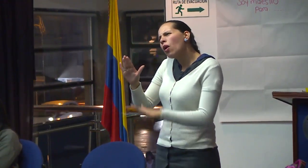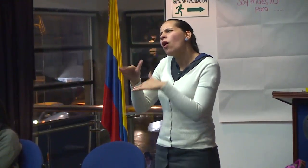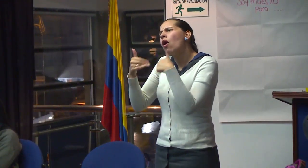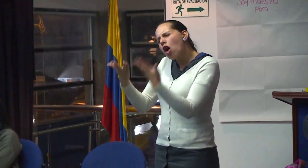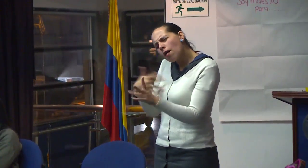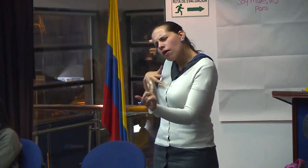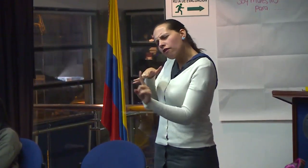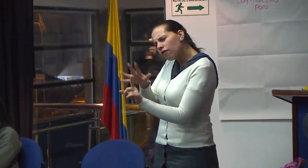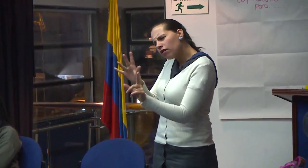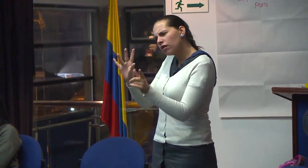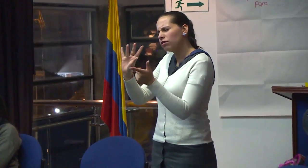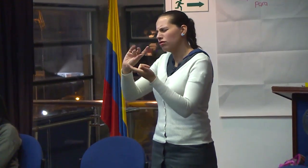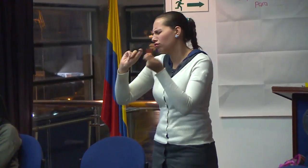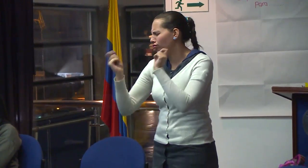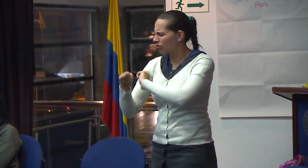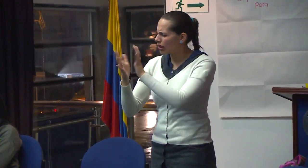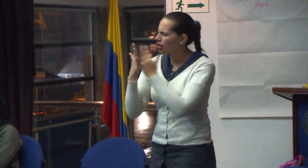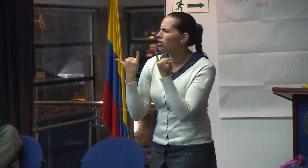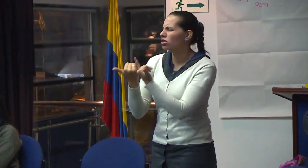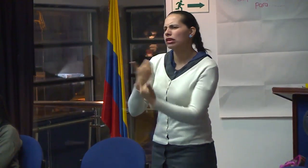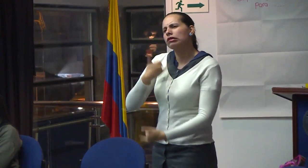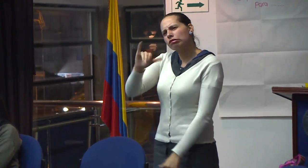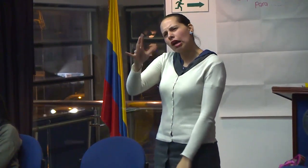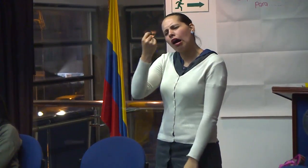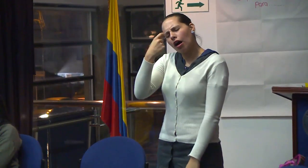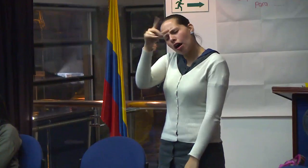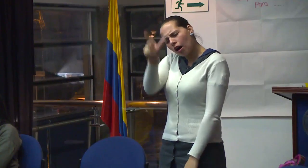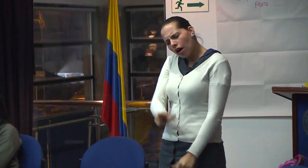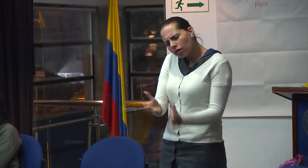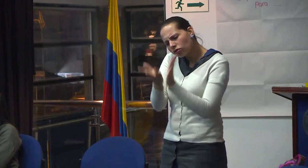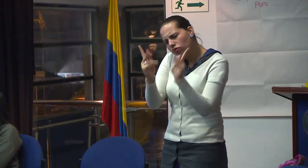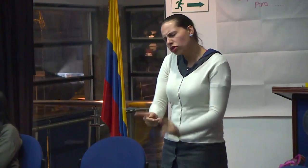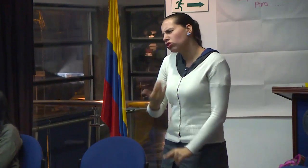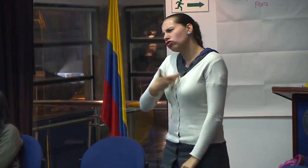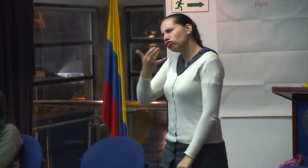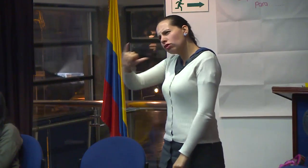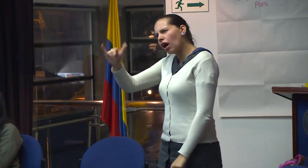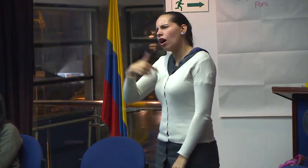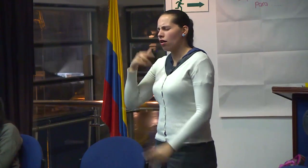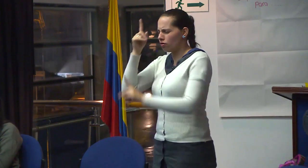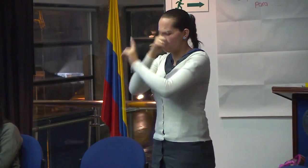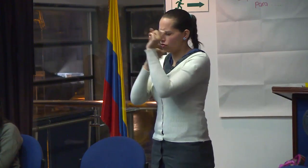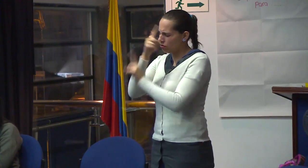la realidad, porque ya comprendí al estudiante, porque ya reflexioné sobre él,